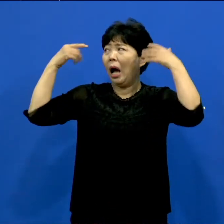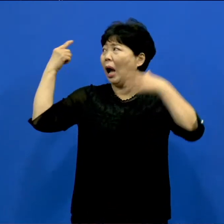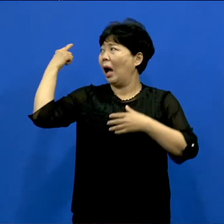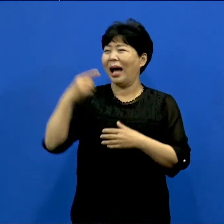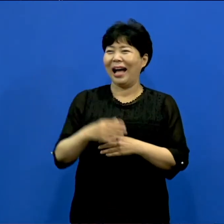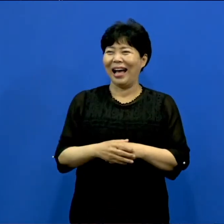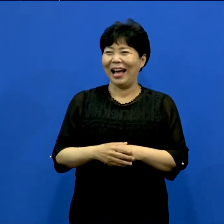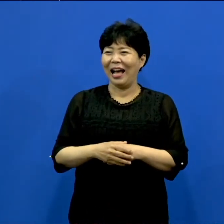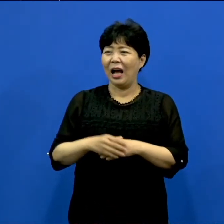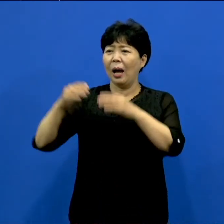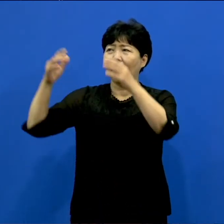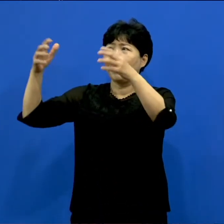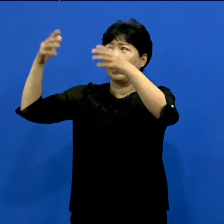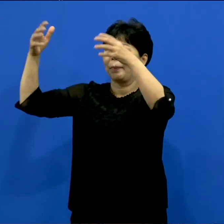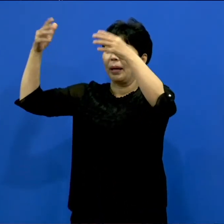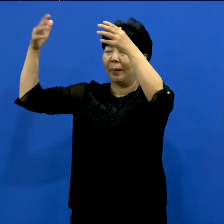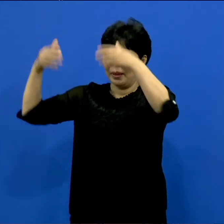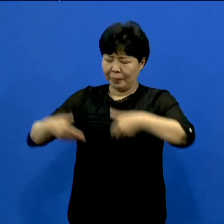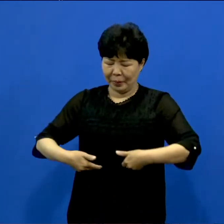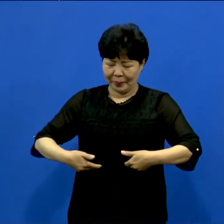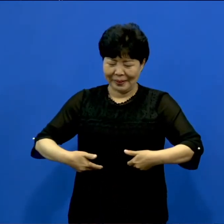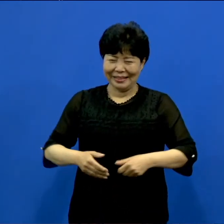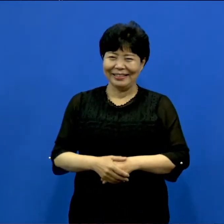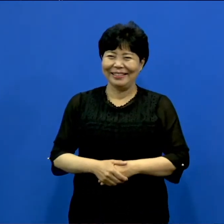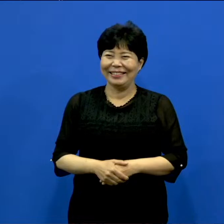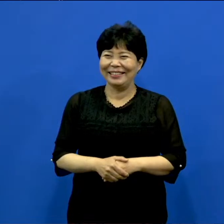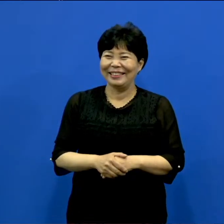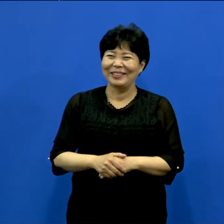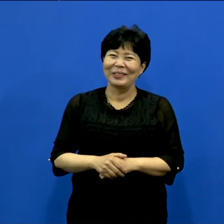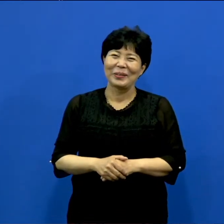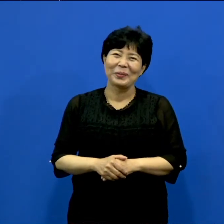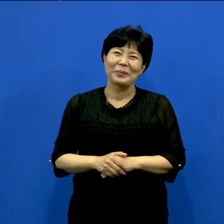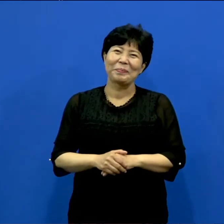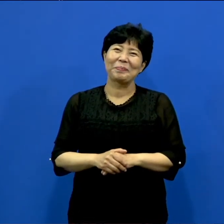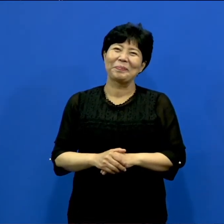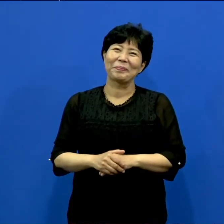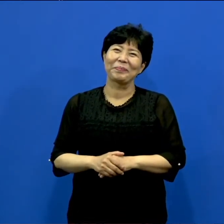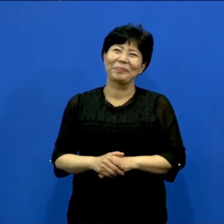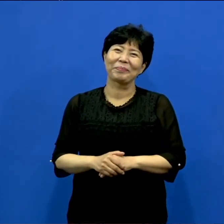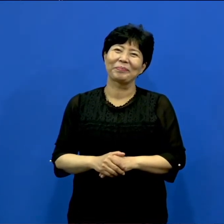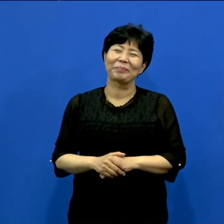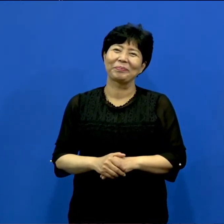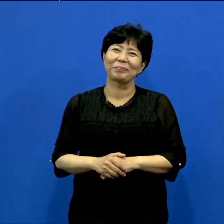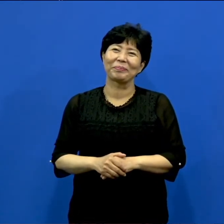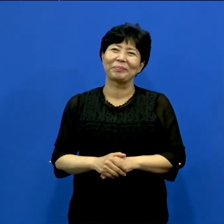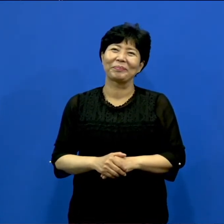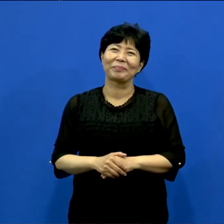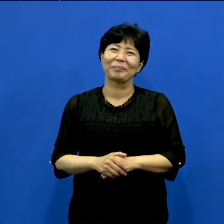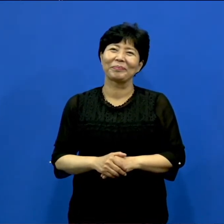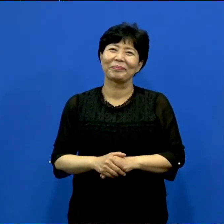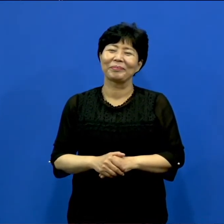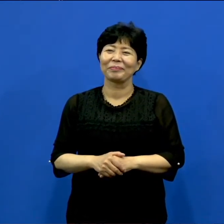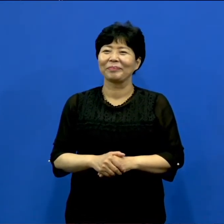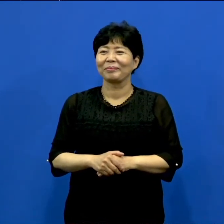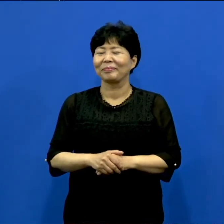여기 바람이 있어야 되는데요. 바람. 예. 자,